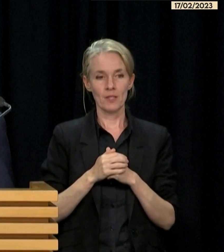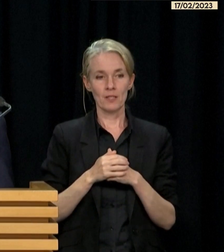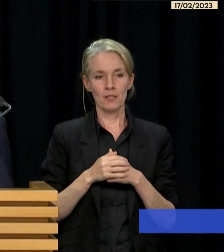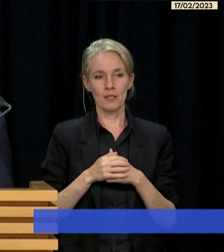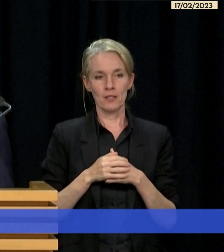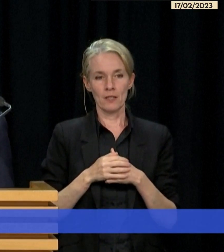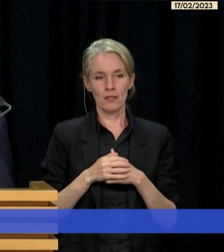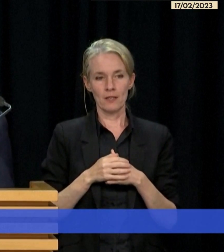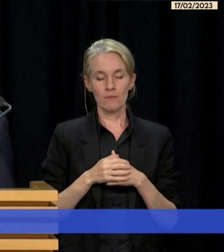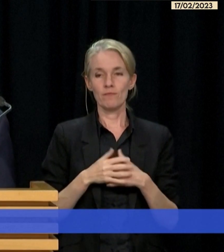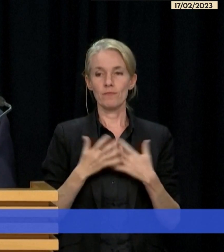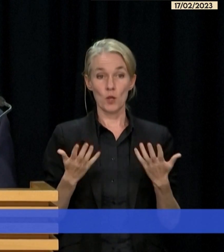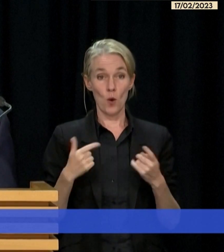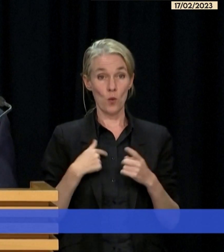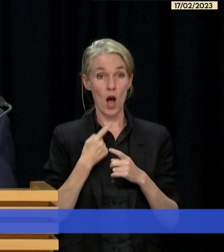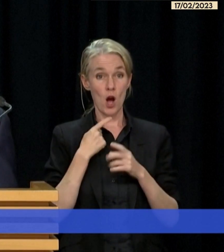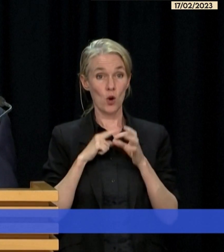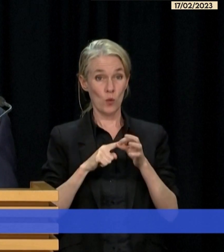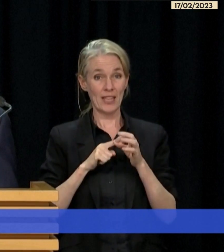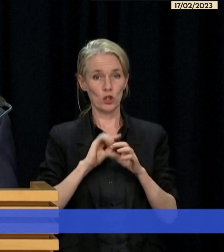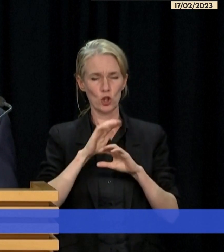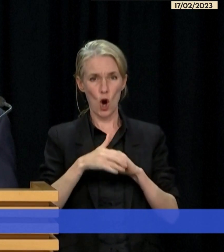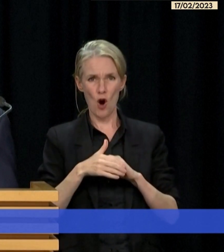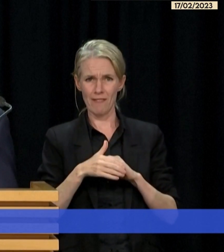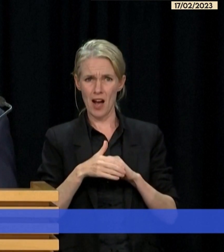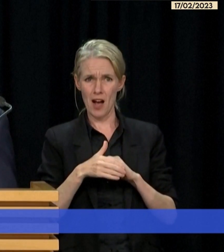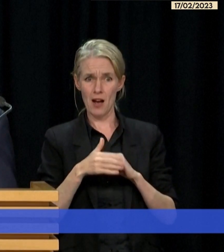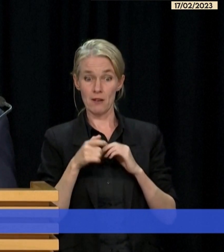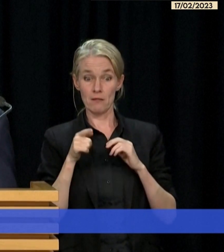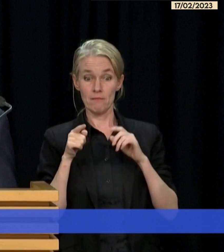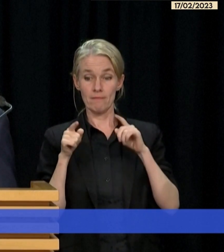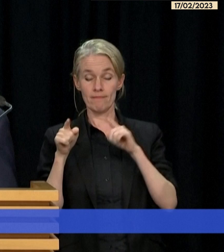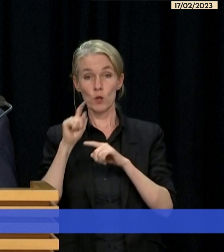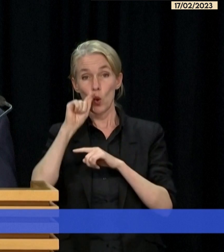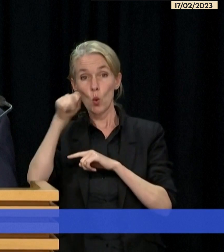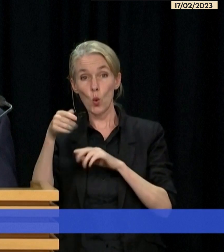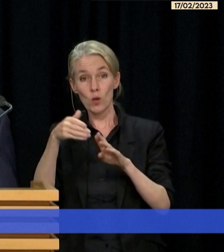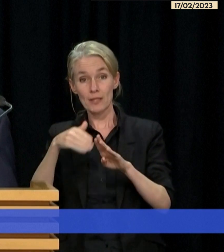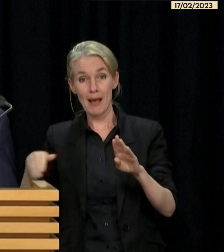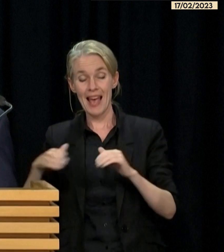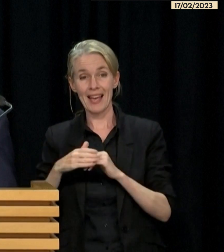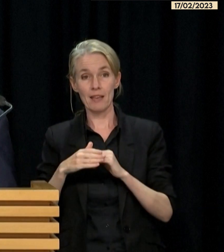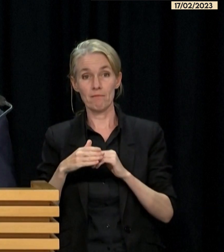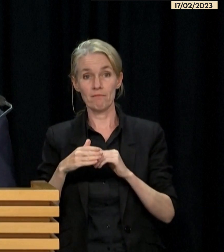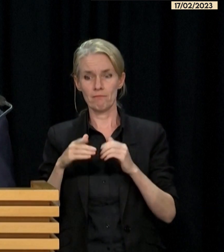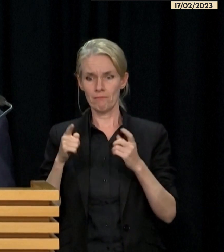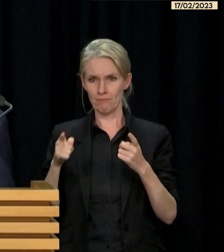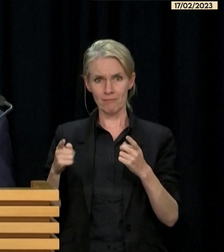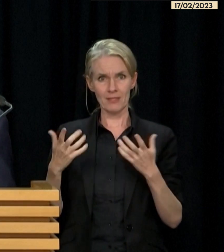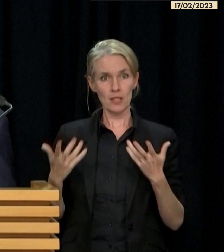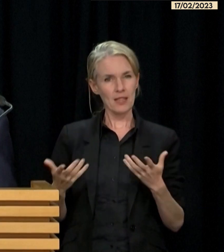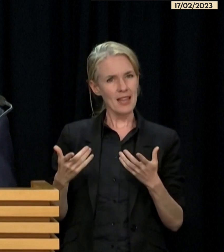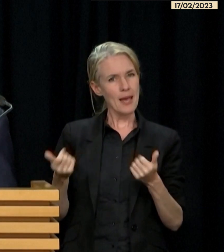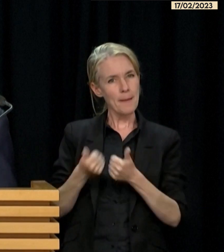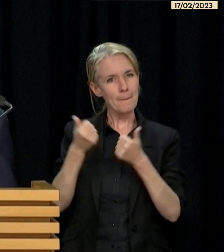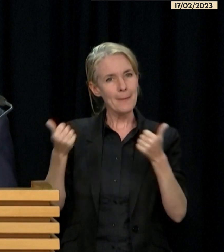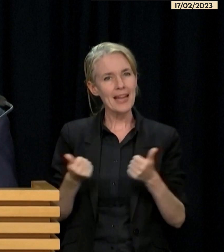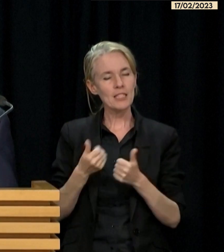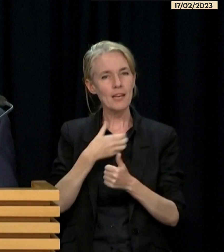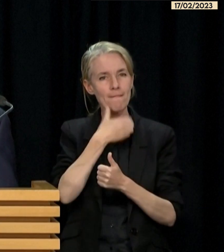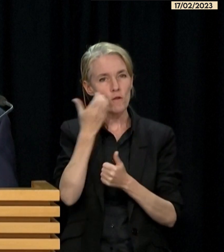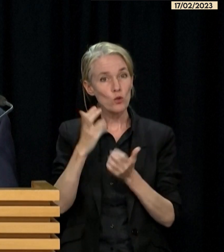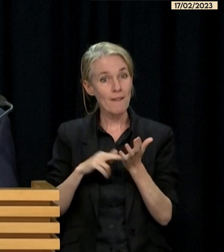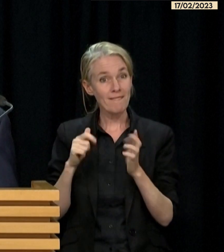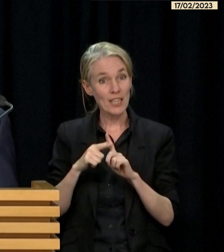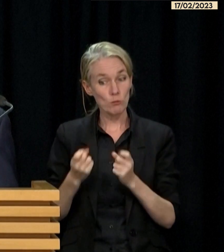Vi un montón de zonas productoras de alimentos cubiertas en un montón de barro, y sospecho que eso significa que muchos de esos cultivos serán